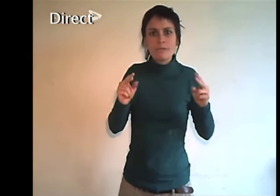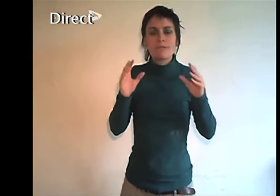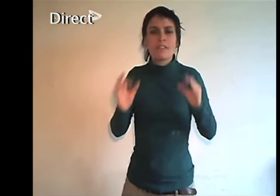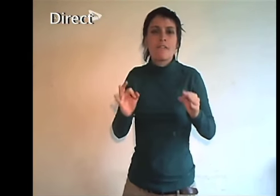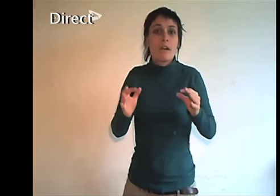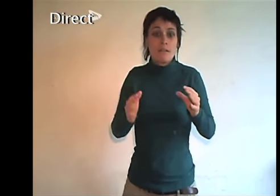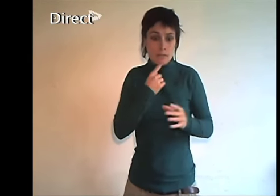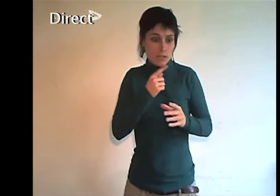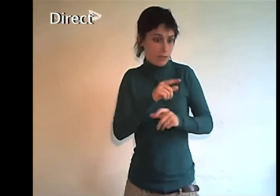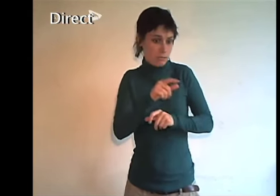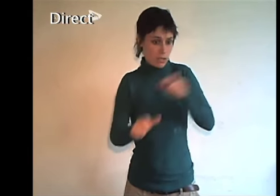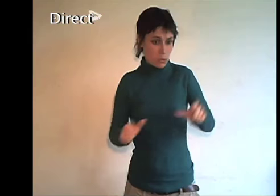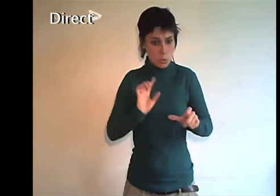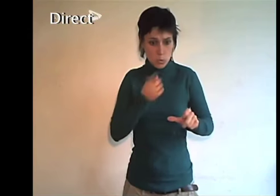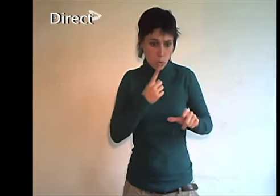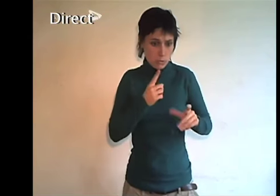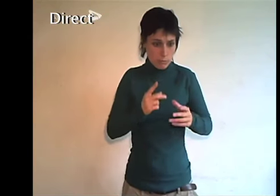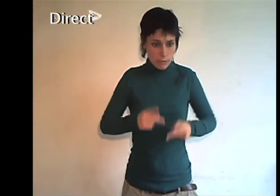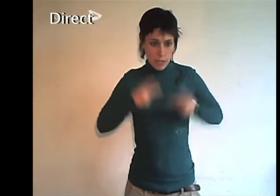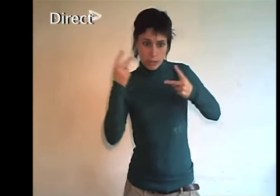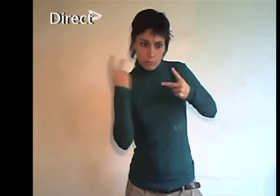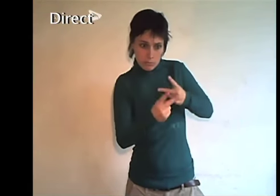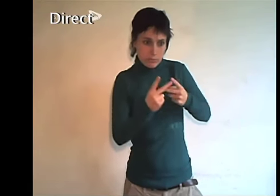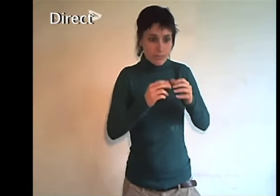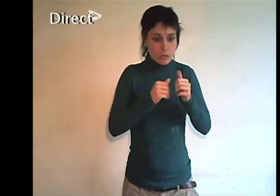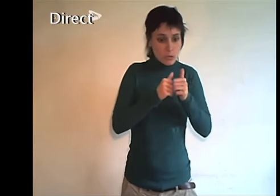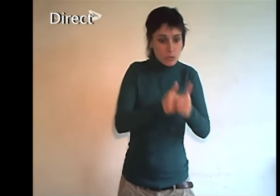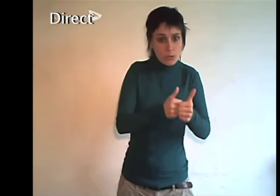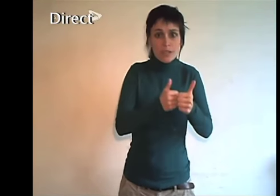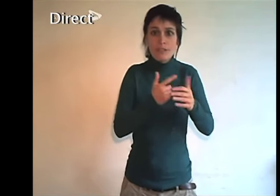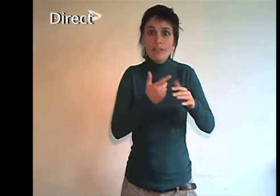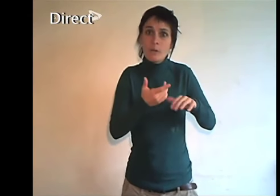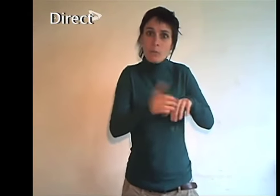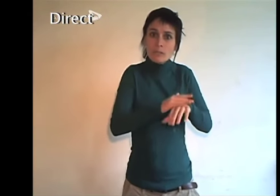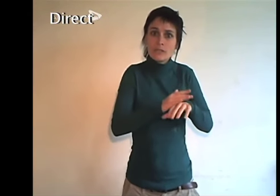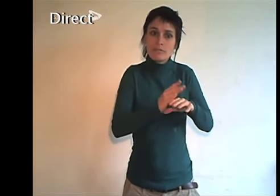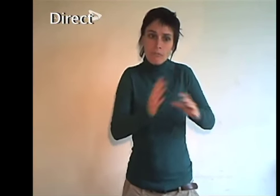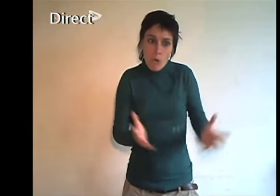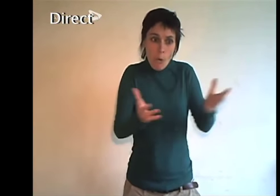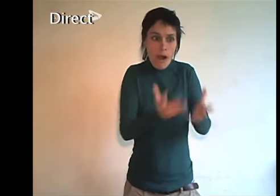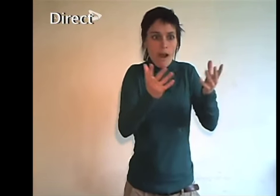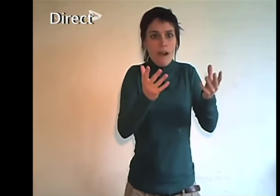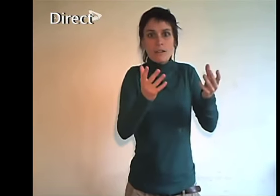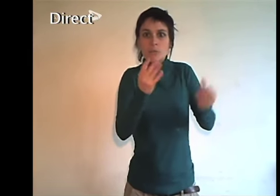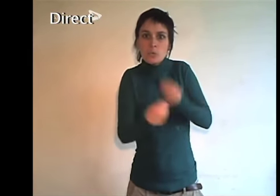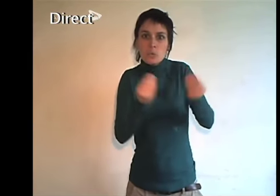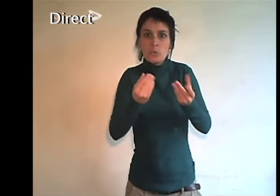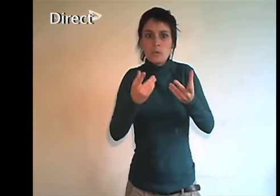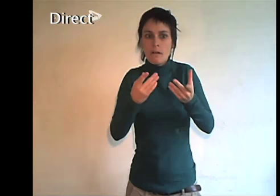sourdes, l'existence dans le sens de leur vie, comment elle se déroule, comment elle va plus ou moins bien se dérouler et en fait du coup ce qu'on a